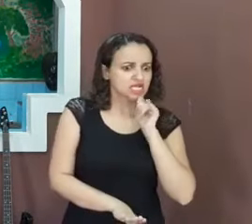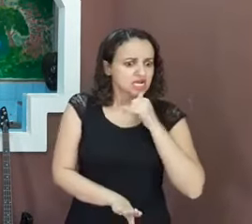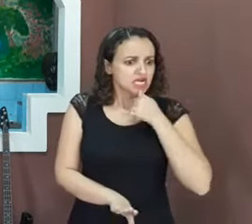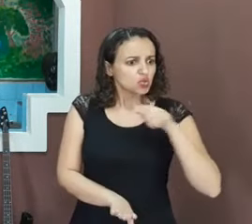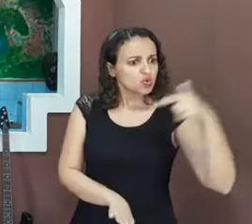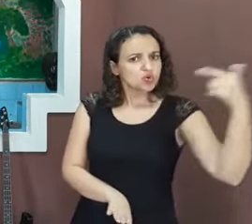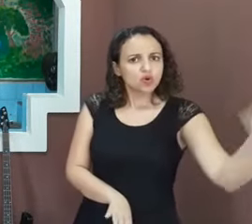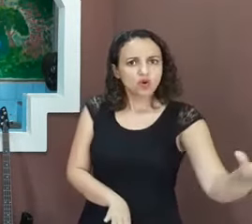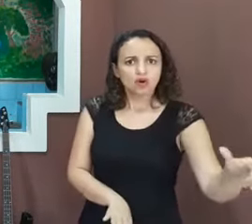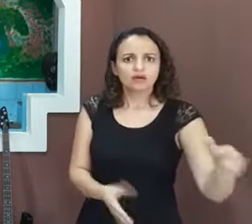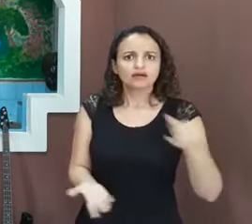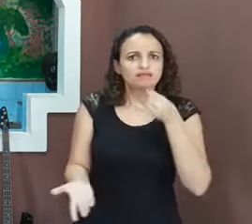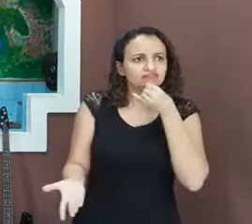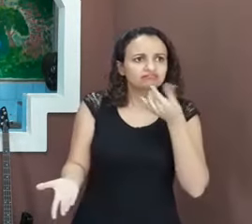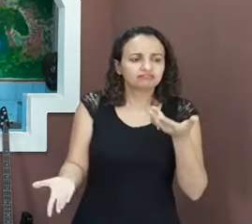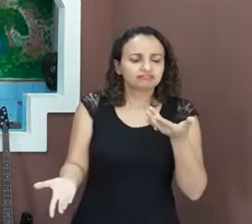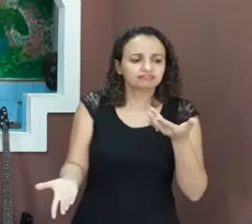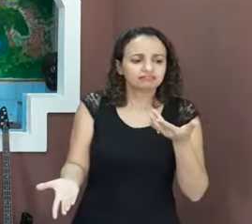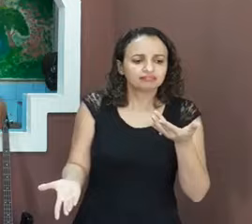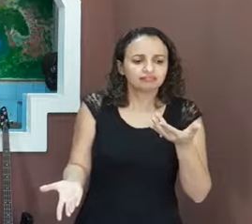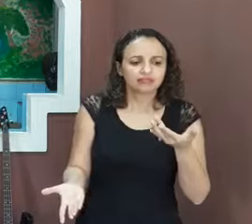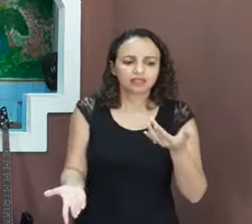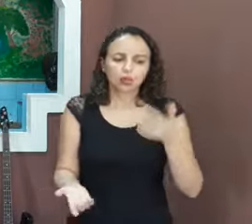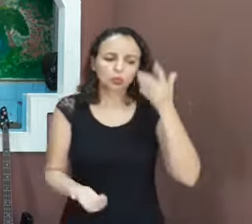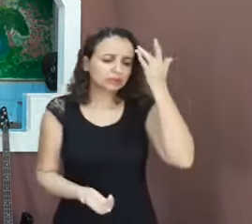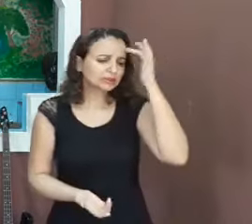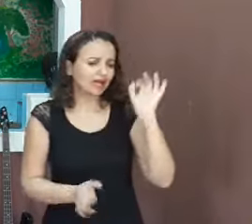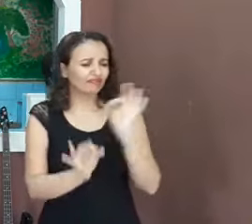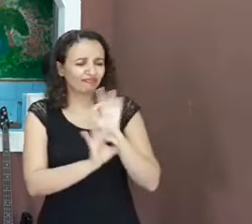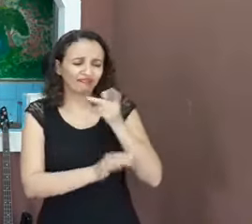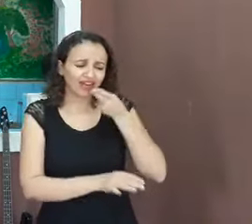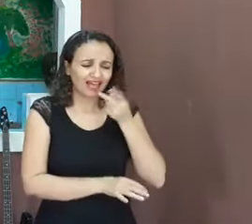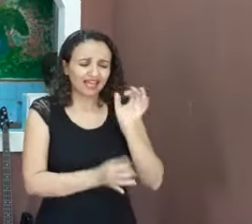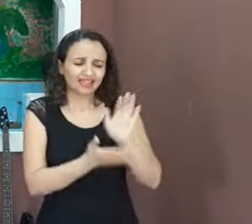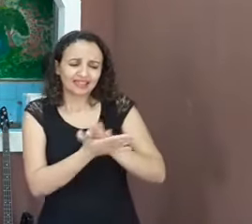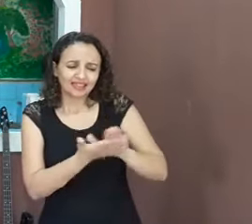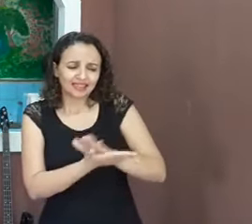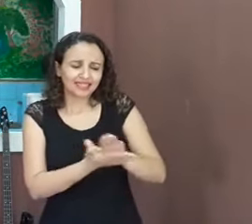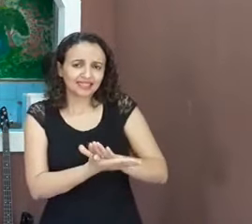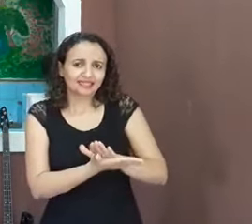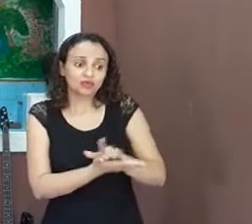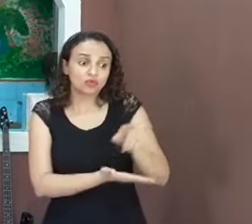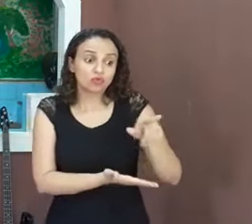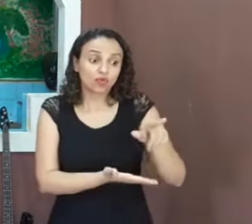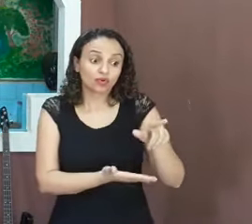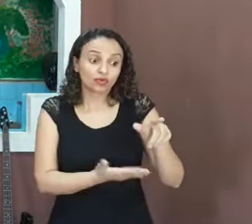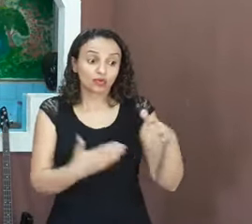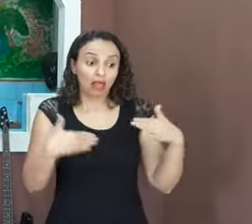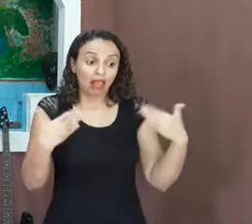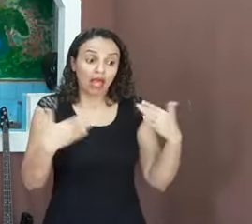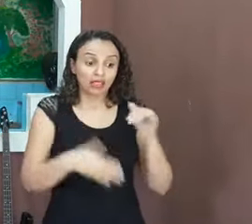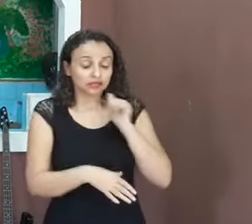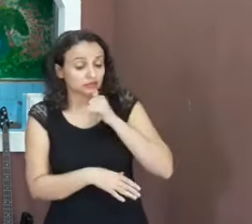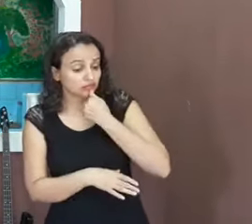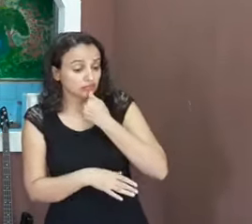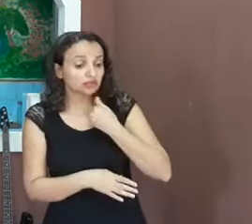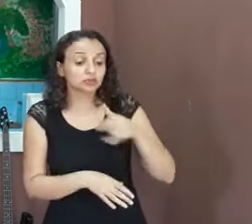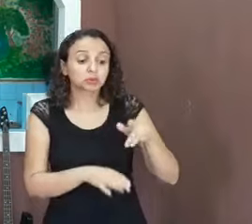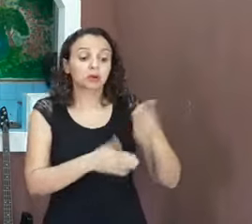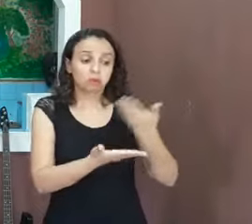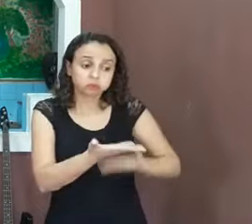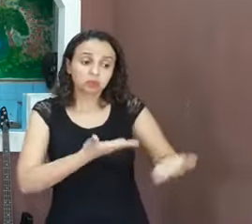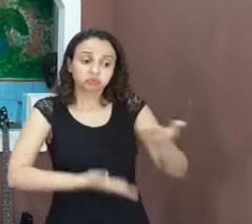outro. Se não tem lá uma palavra, não dá para acolhê-lo, abraçá-lo, pelo menos não atrapalha. Então, durante um dia de